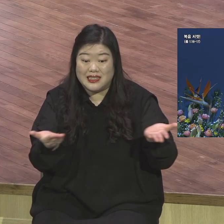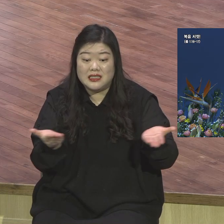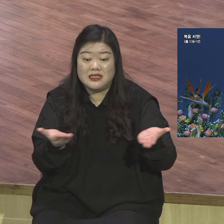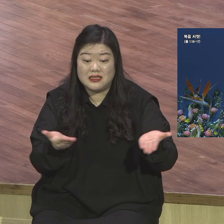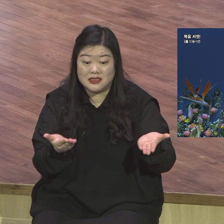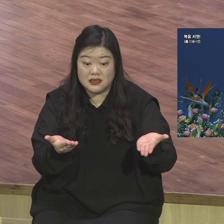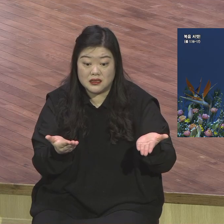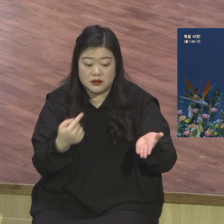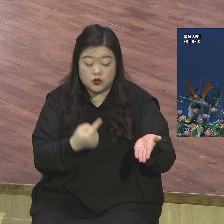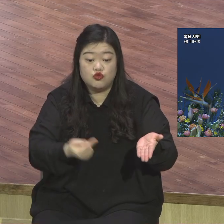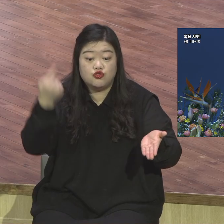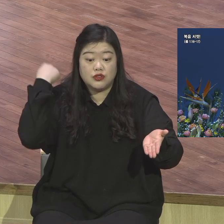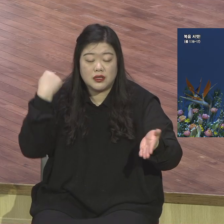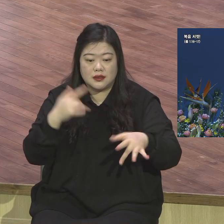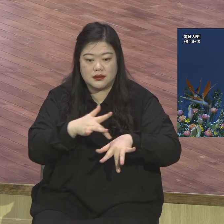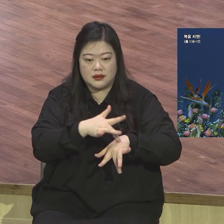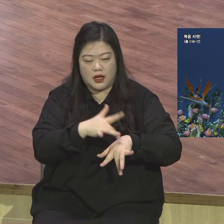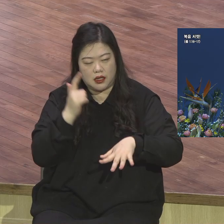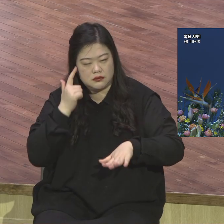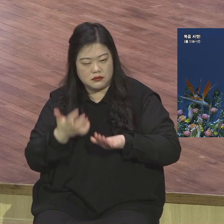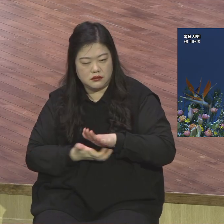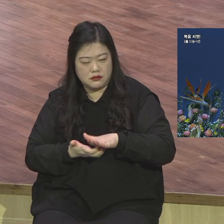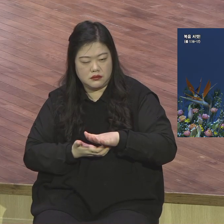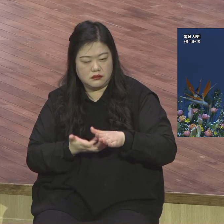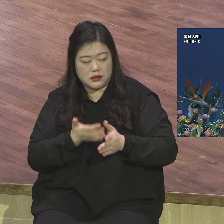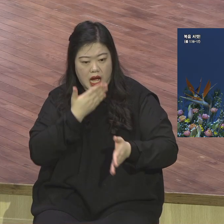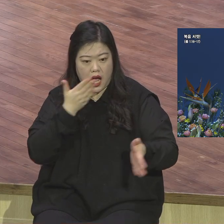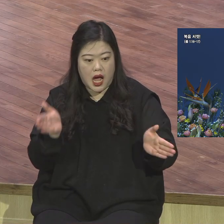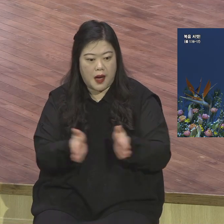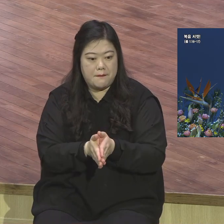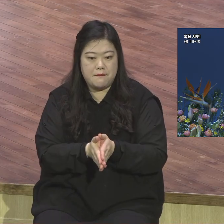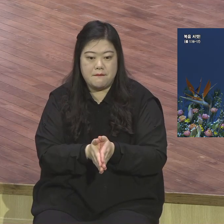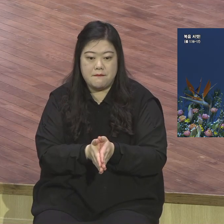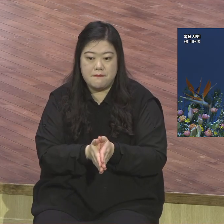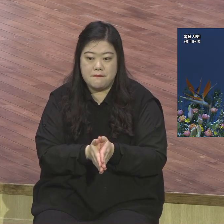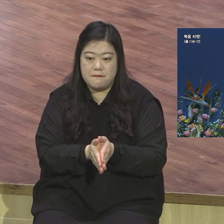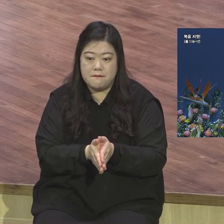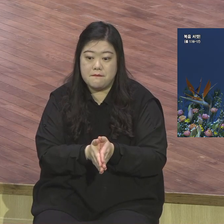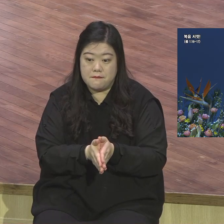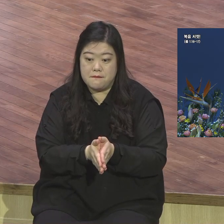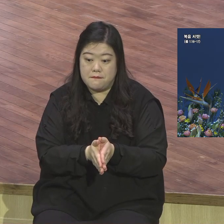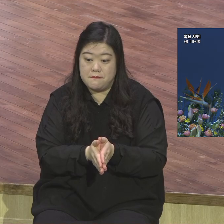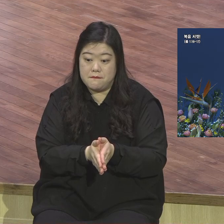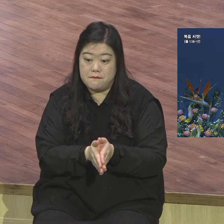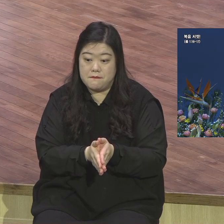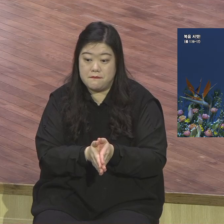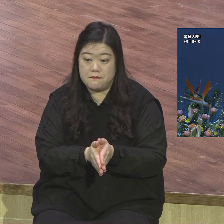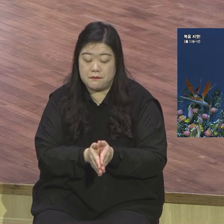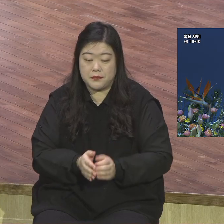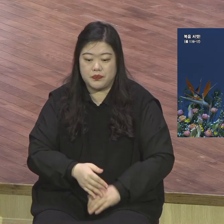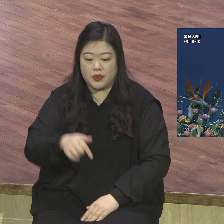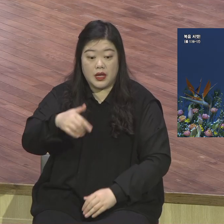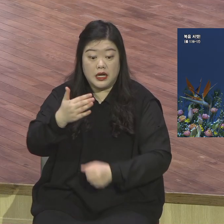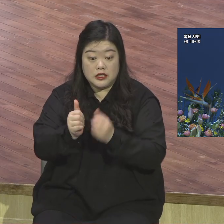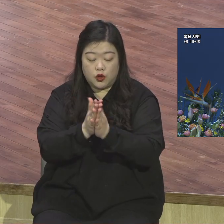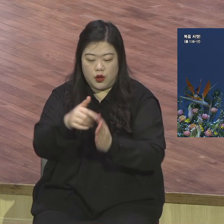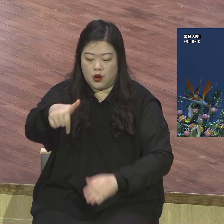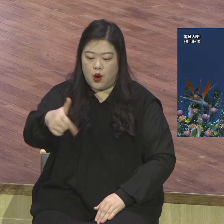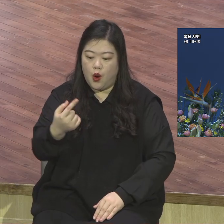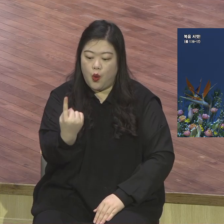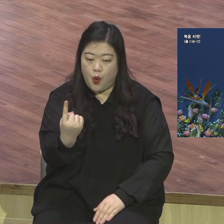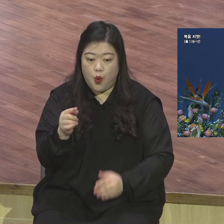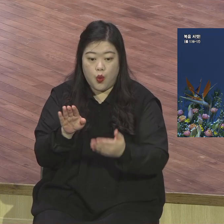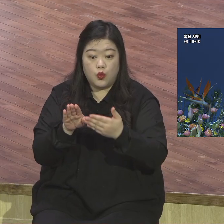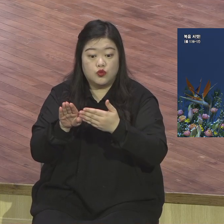괴계가 딱 자리 잡고 컨트롤하고 있어요. 저는 이런 모습들을 보면서 골로새서 11장